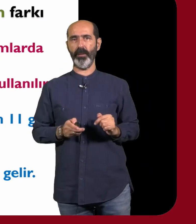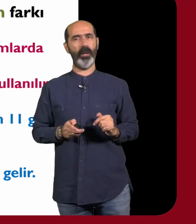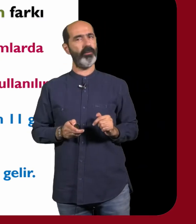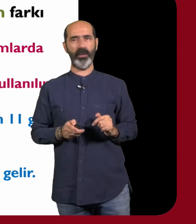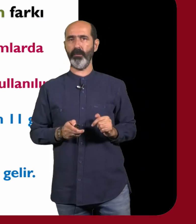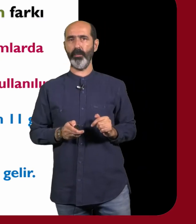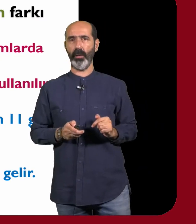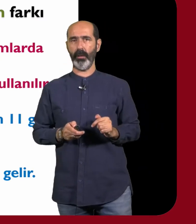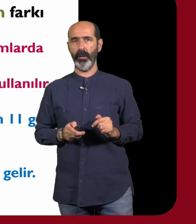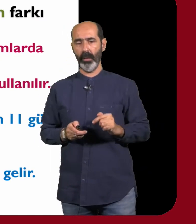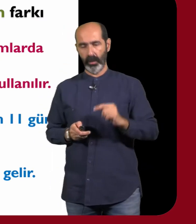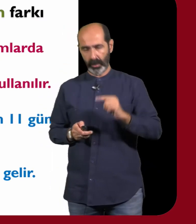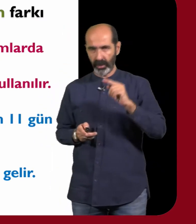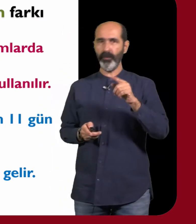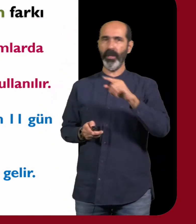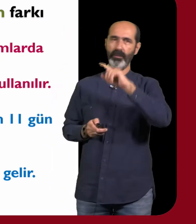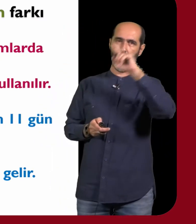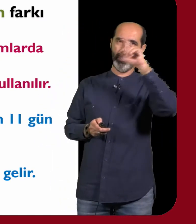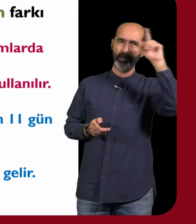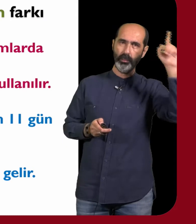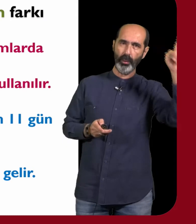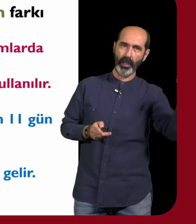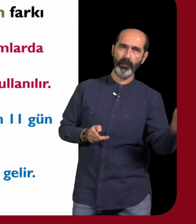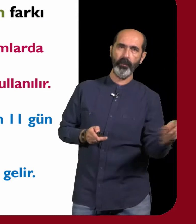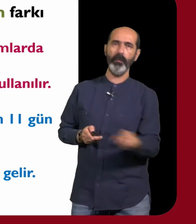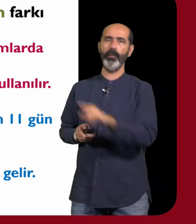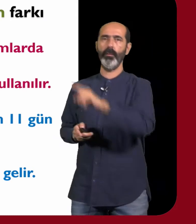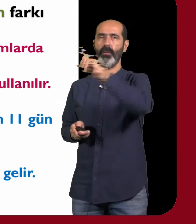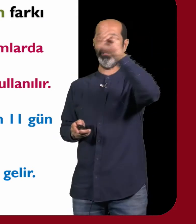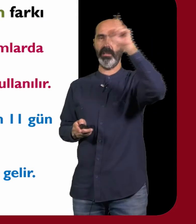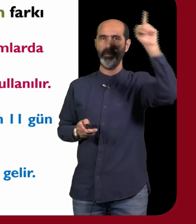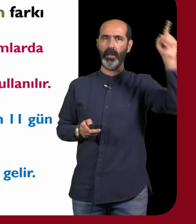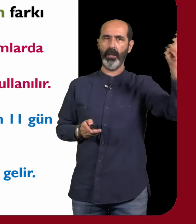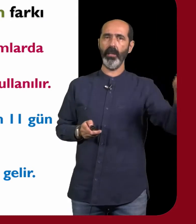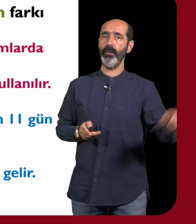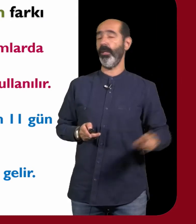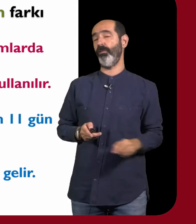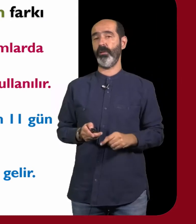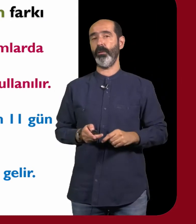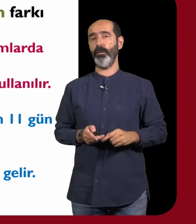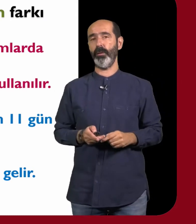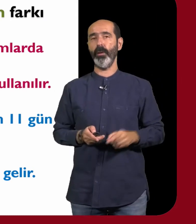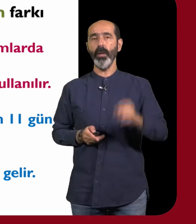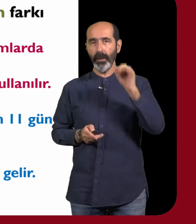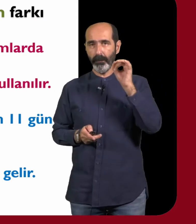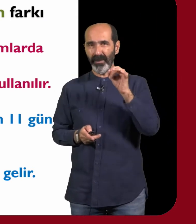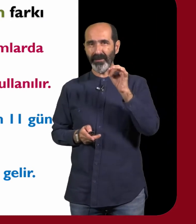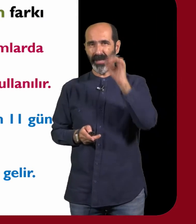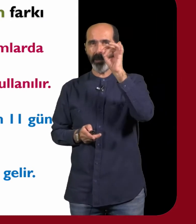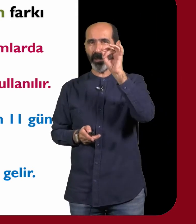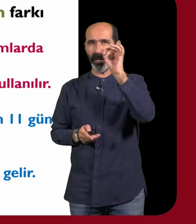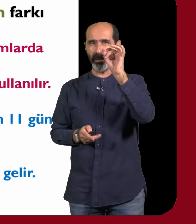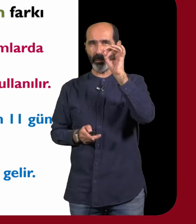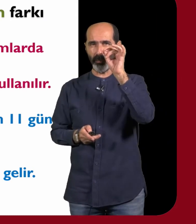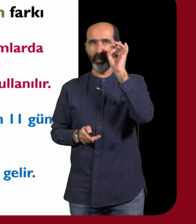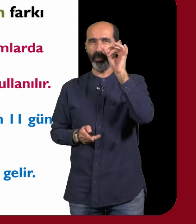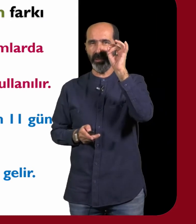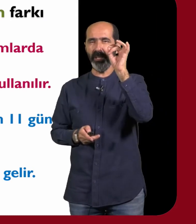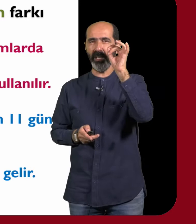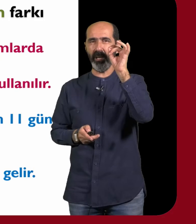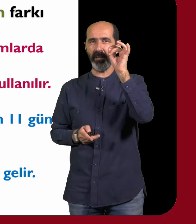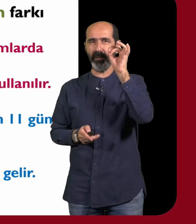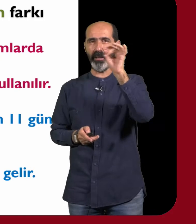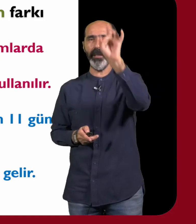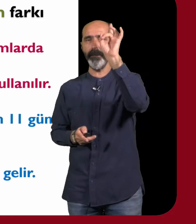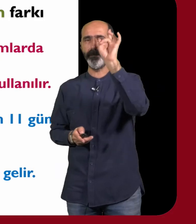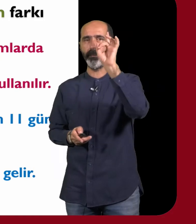dönemde hacca gitmiyorlar hac mevsimi de dönen itibariyle teşvikli gösterir Biz neye göre ayarlıyoruz bu